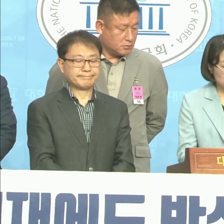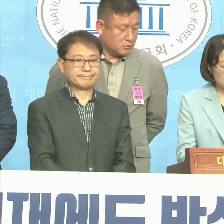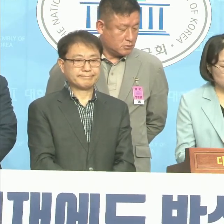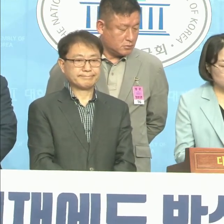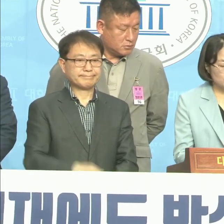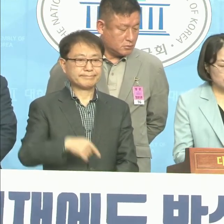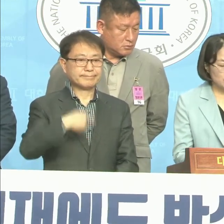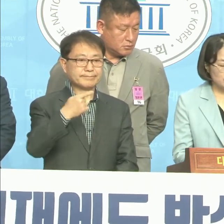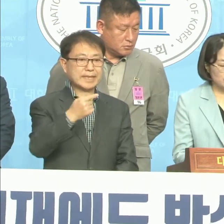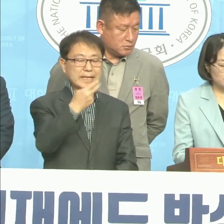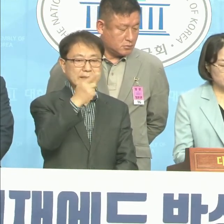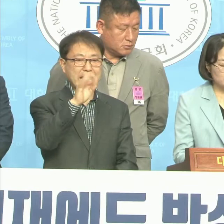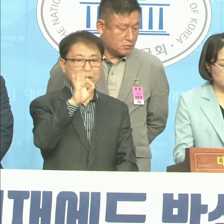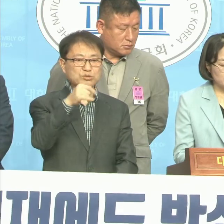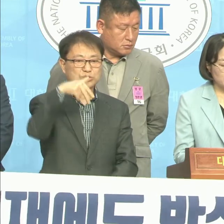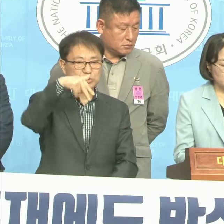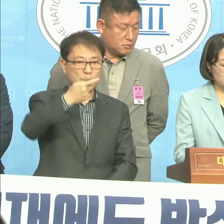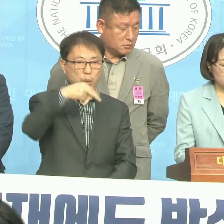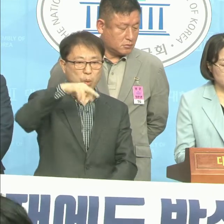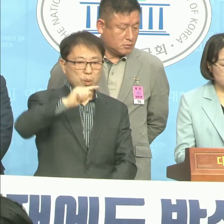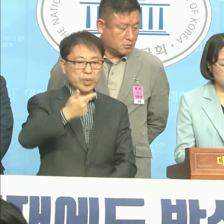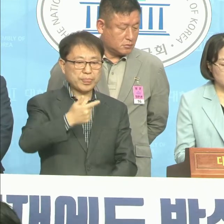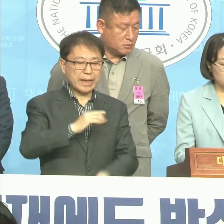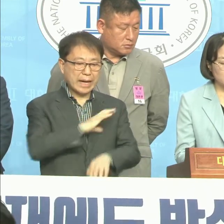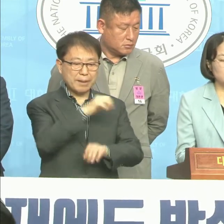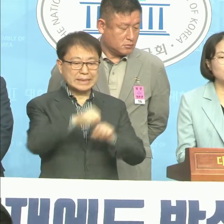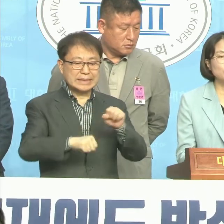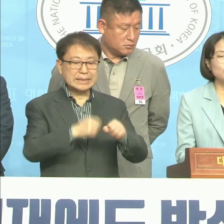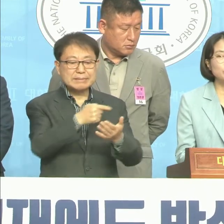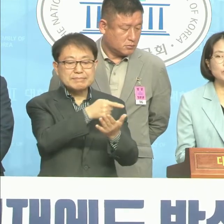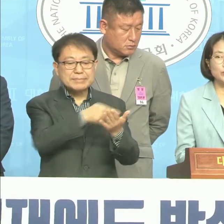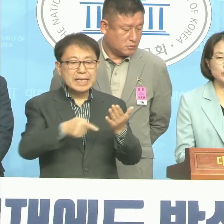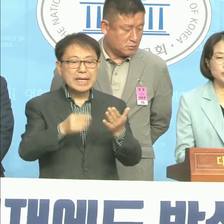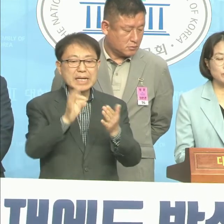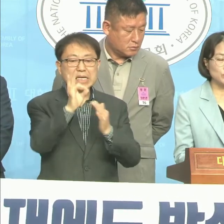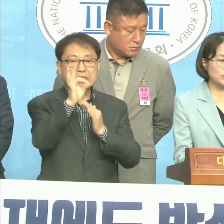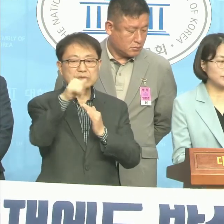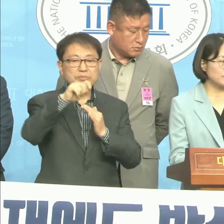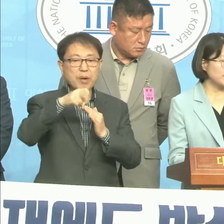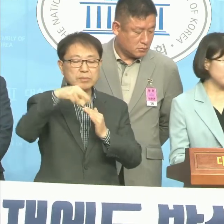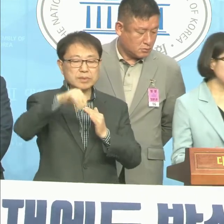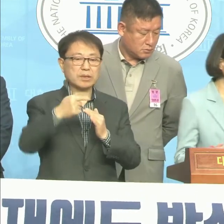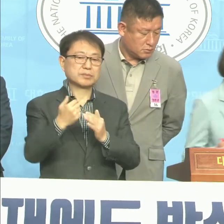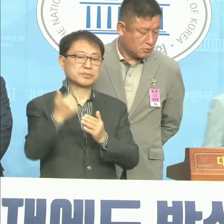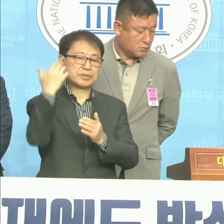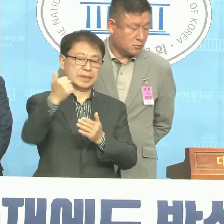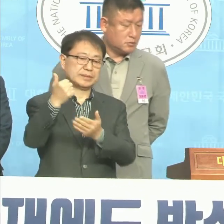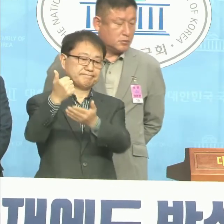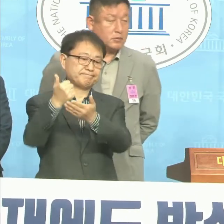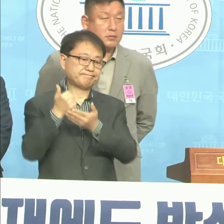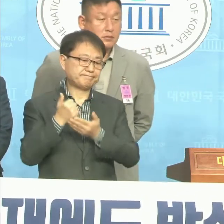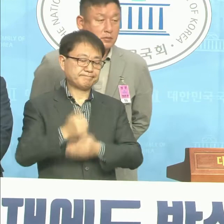다음은 대우조선해양 각질 피해 아첨 업체 d 책이 의 융 범석 위원장 보시겠습니다